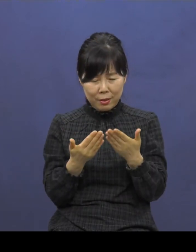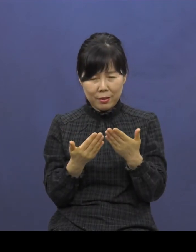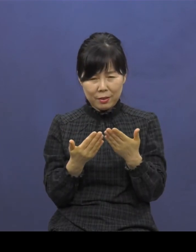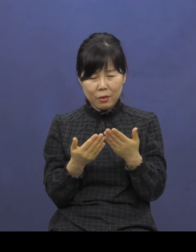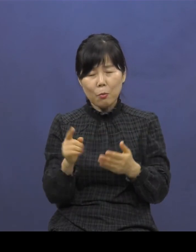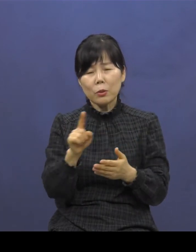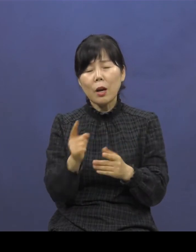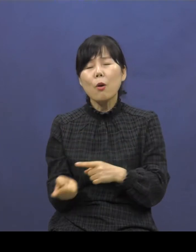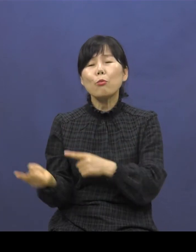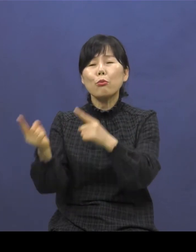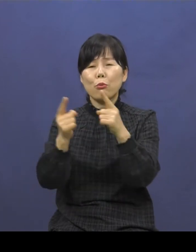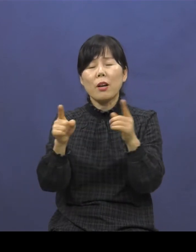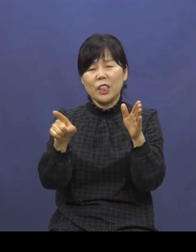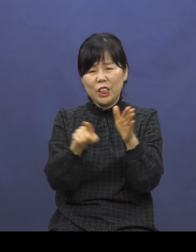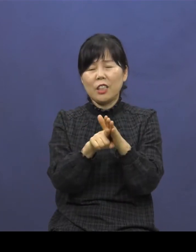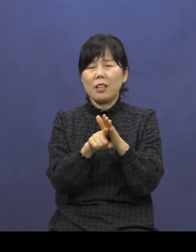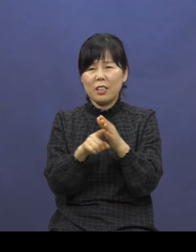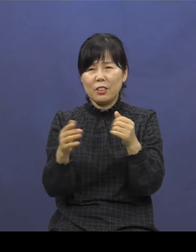뭐냐? 부활 신앙이니까.